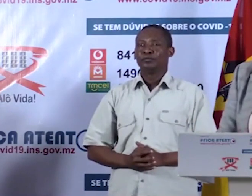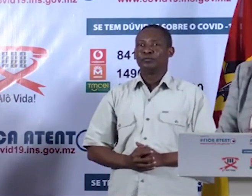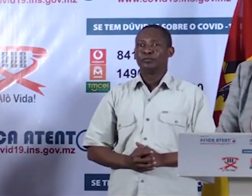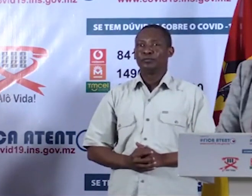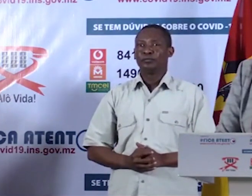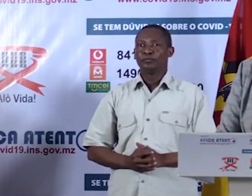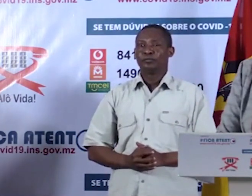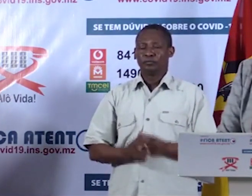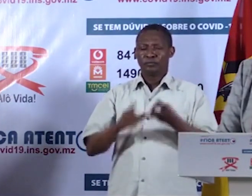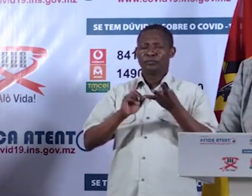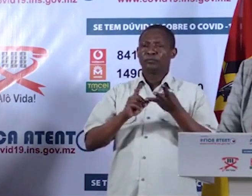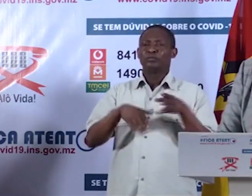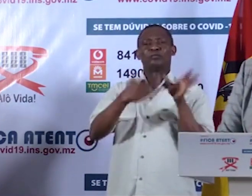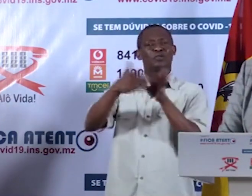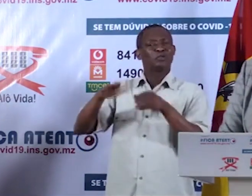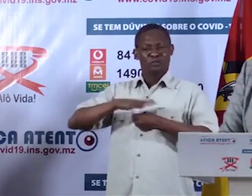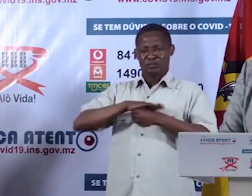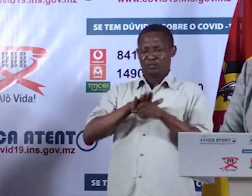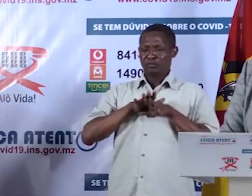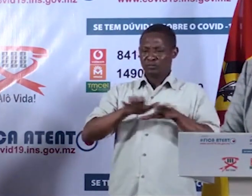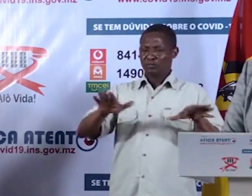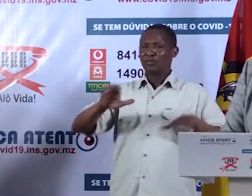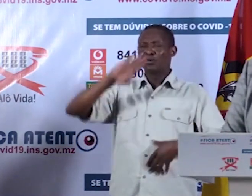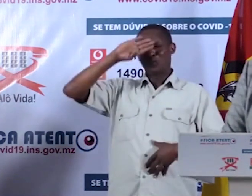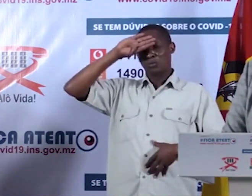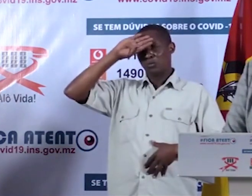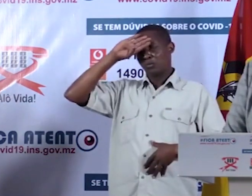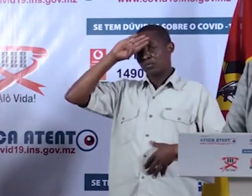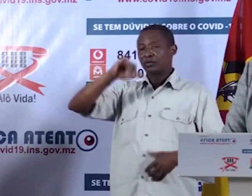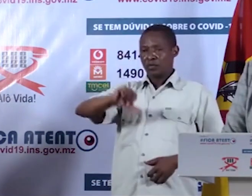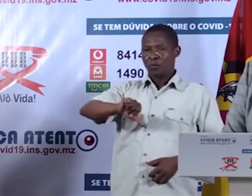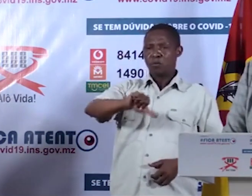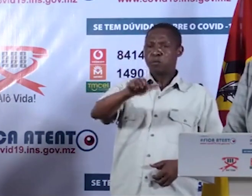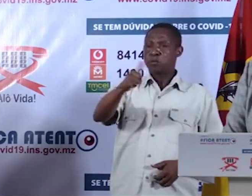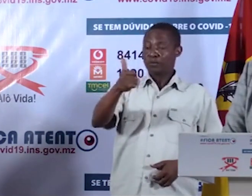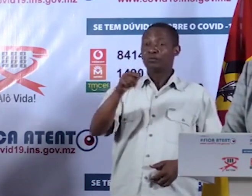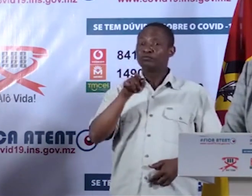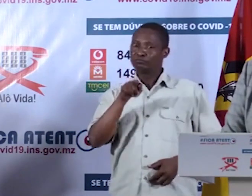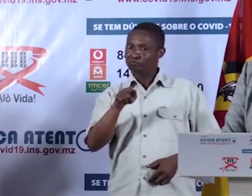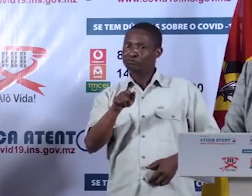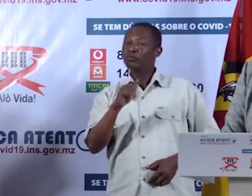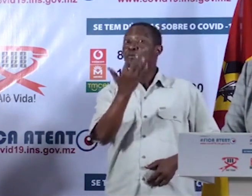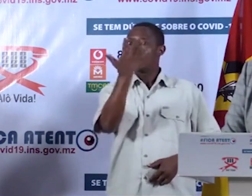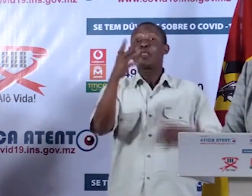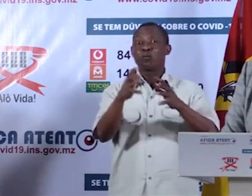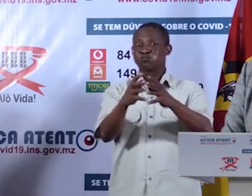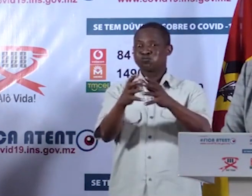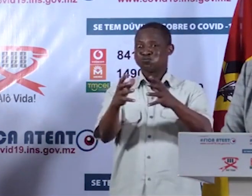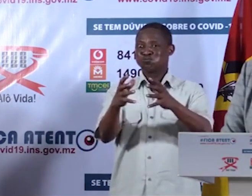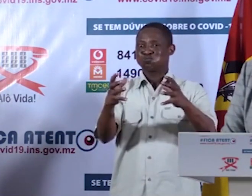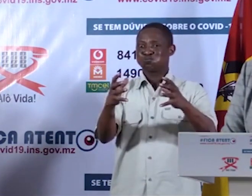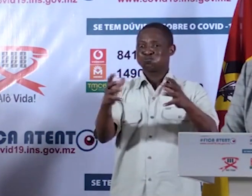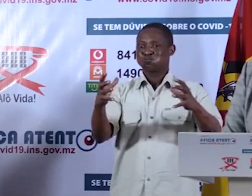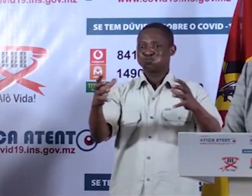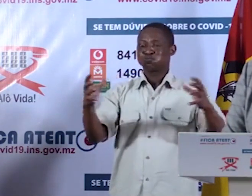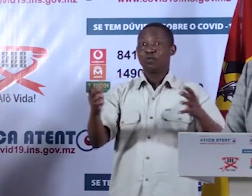Em termos de recuperados, o número de recuperados em todo o mundo tem vindo a aumentar e neste momento